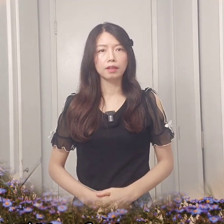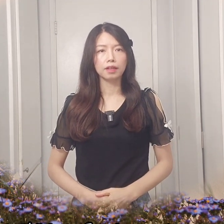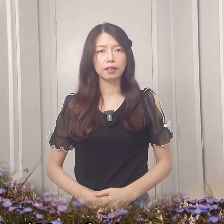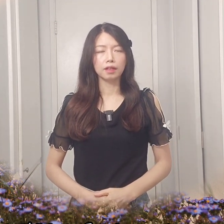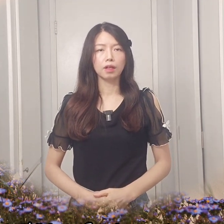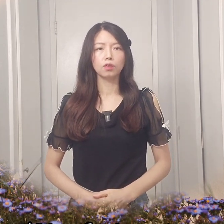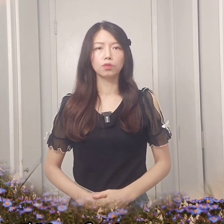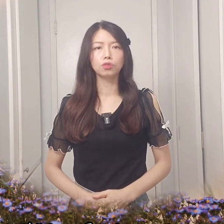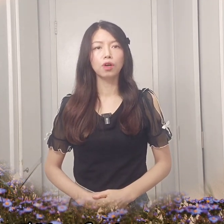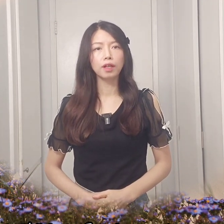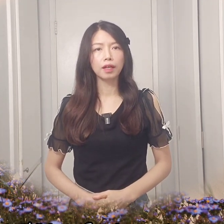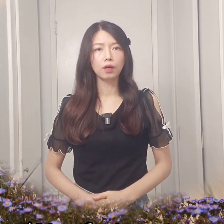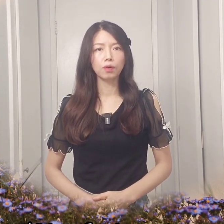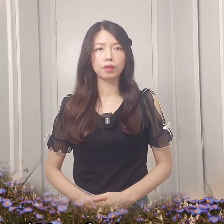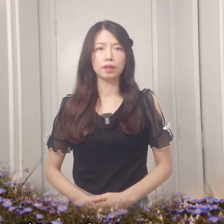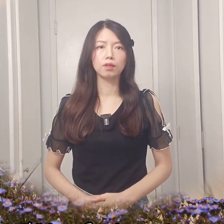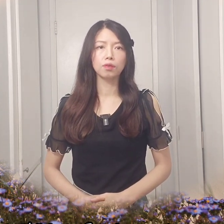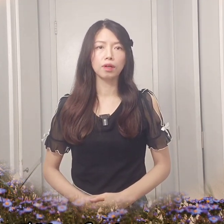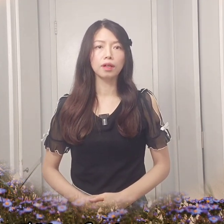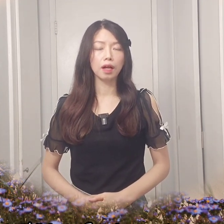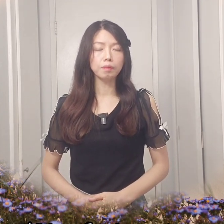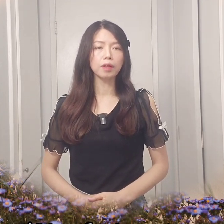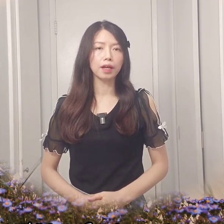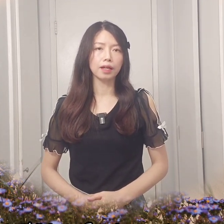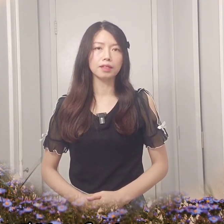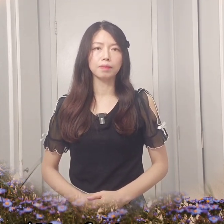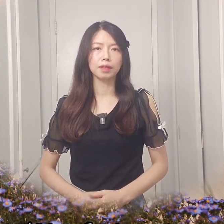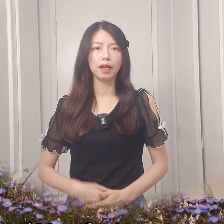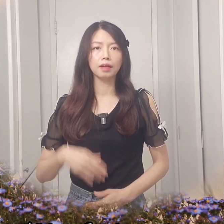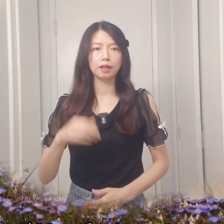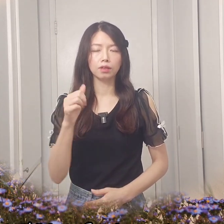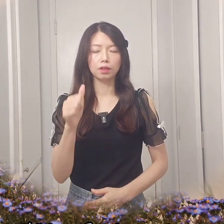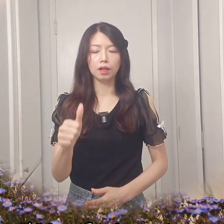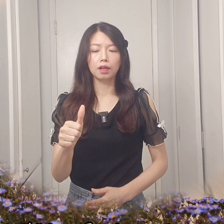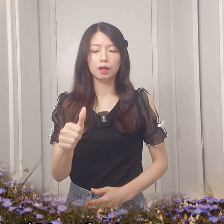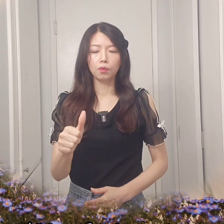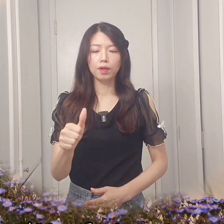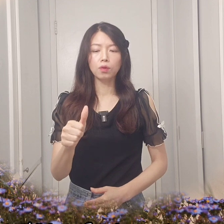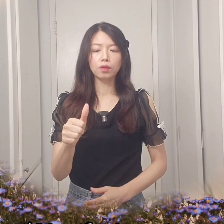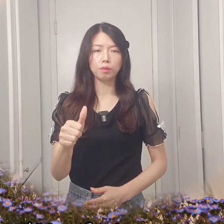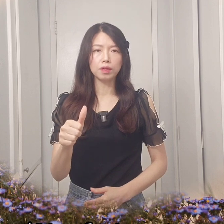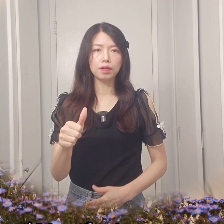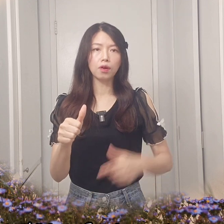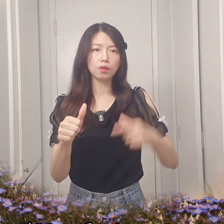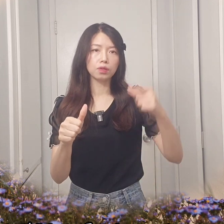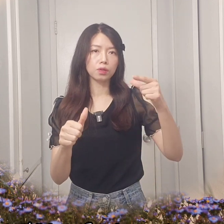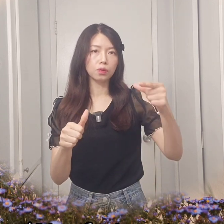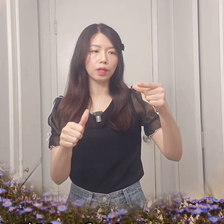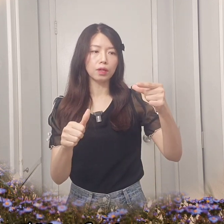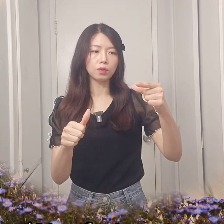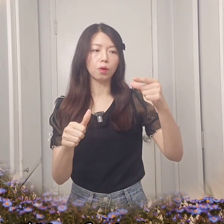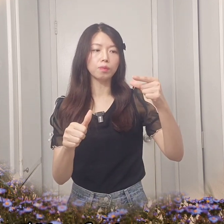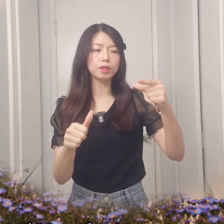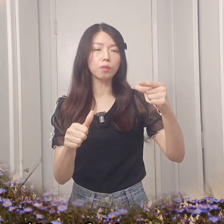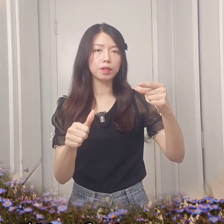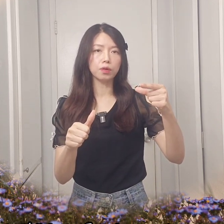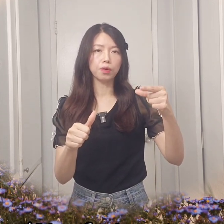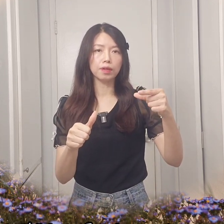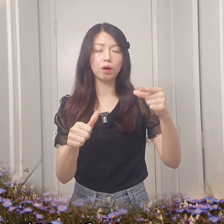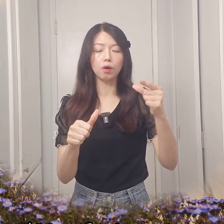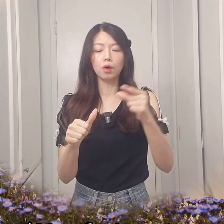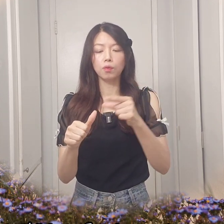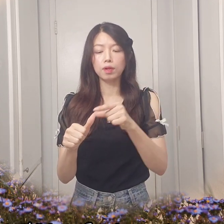구원에 이르는, 구원하다라고 한 뜻의 수어를 한 번에 가겠습니다. 왼손은 엄지를 세워주시고 다른 손은